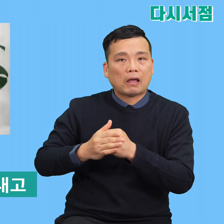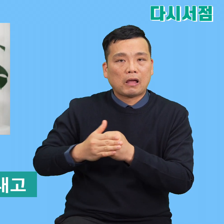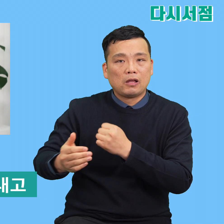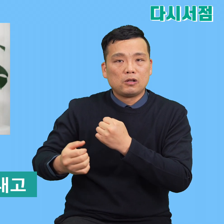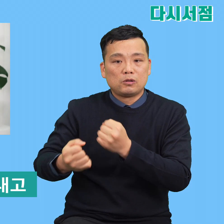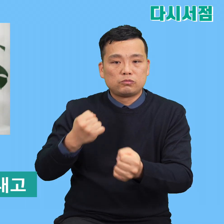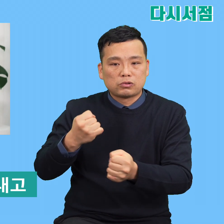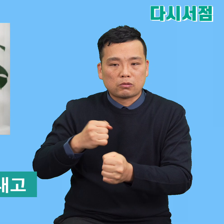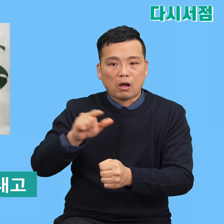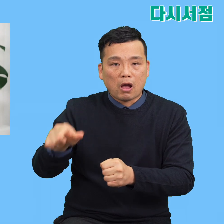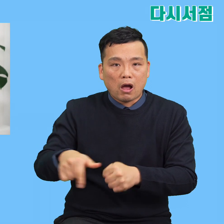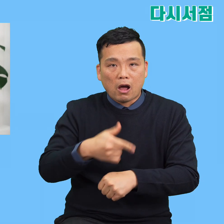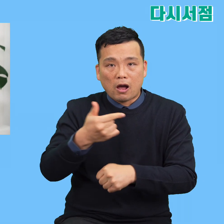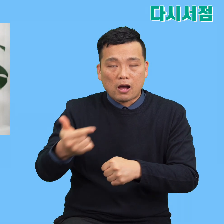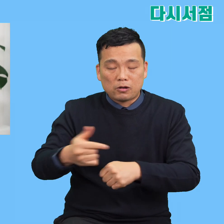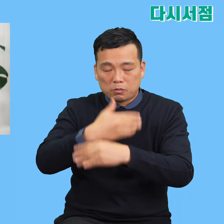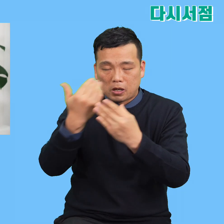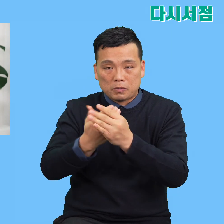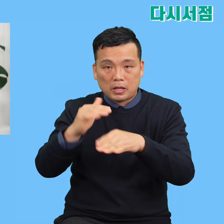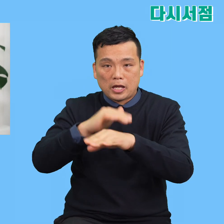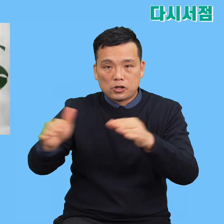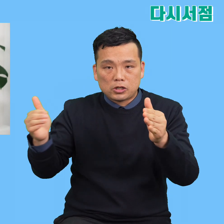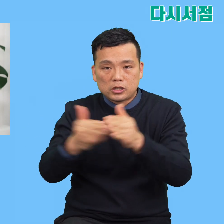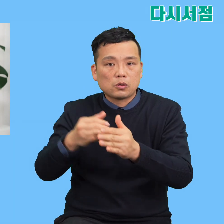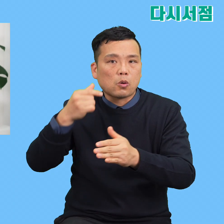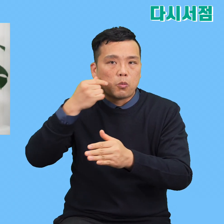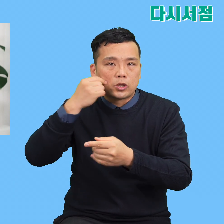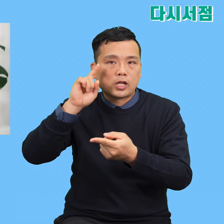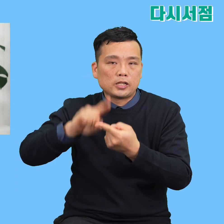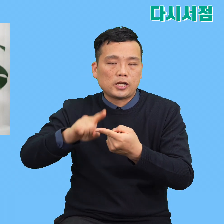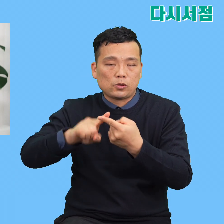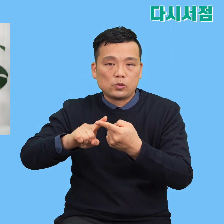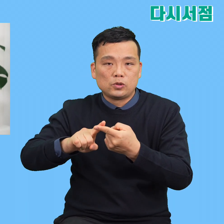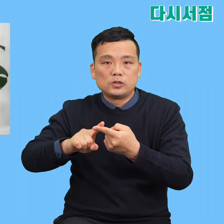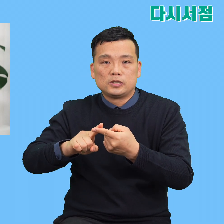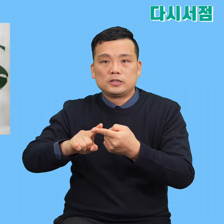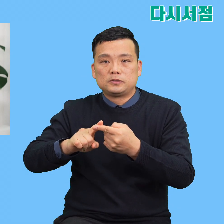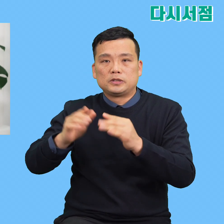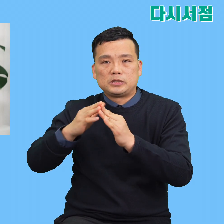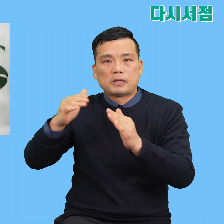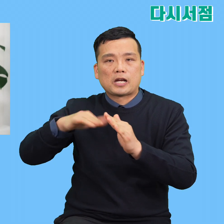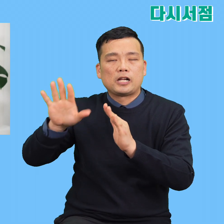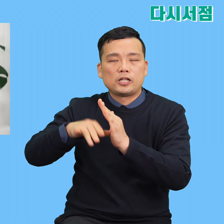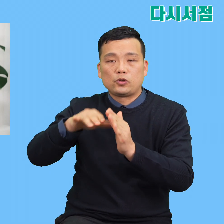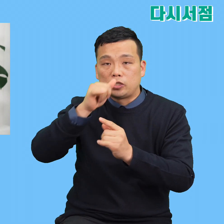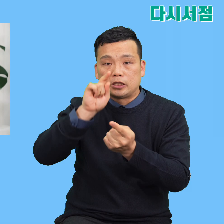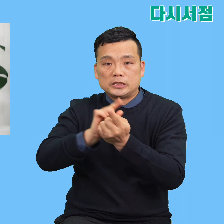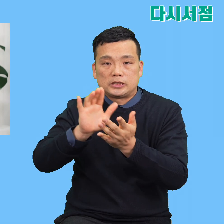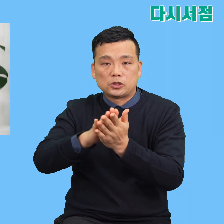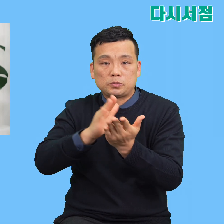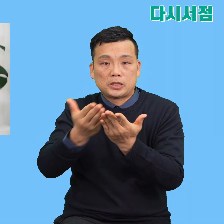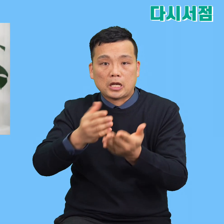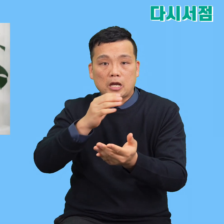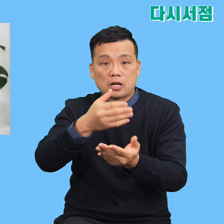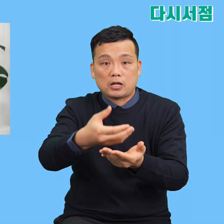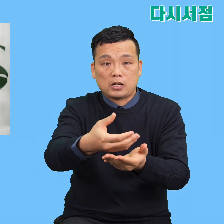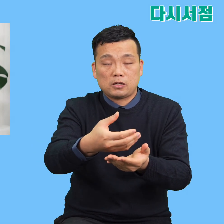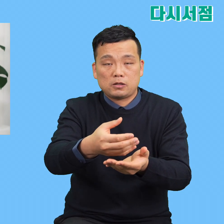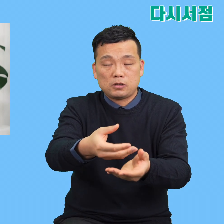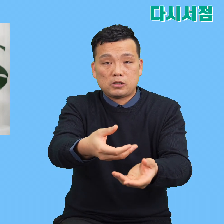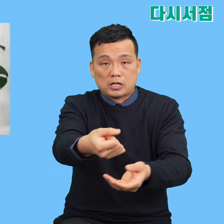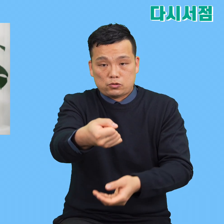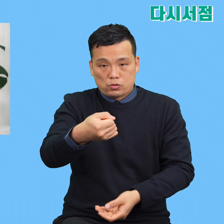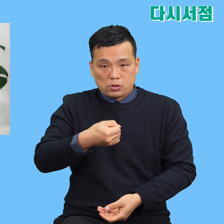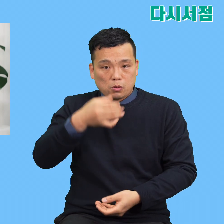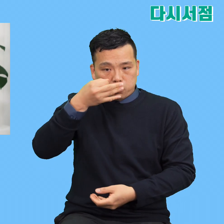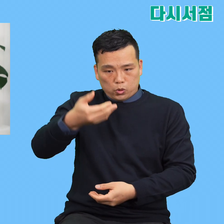막 하루 일을 못 끝내고 막 퇴근할 때도 너무 많고 근데 직접 책을 들고 오시면 제가 막 그 순간에 볼 수도 없고